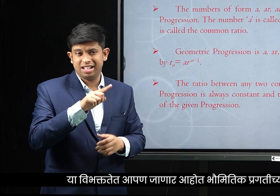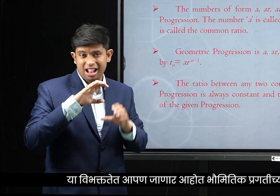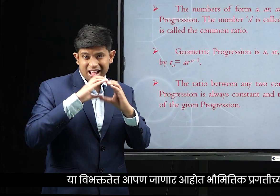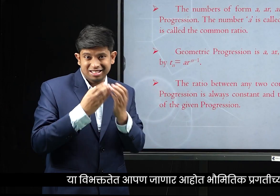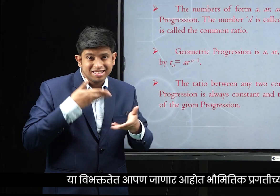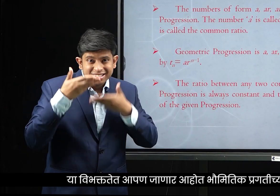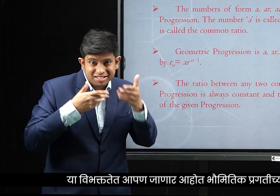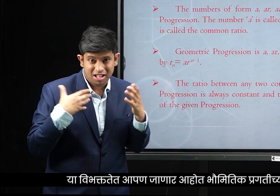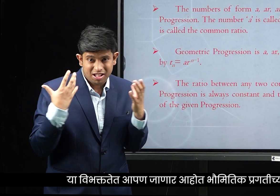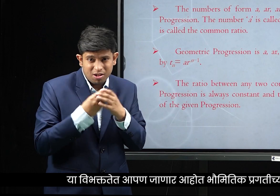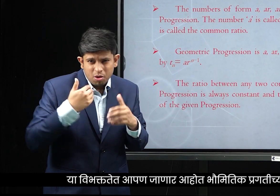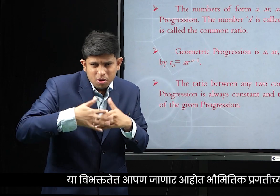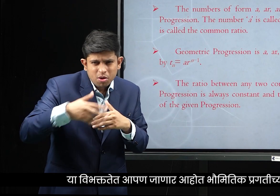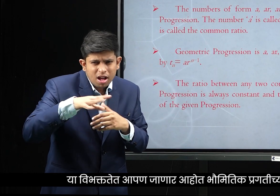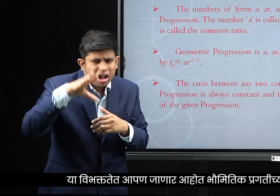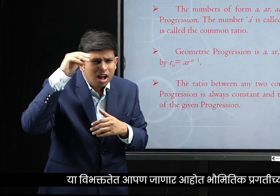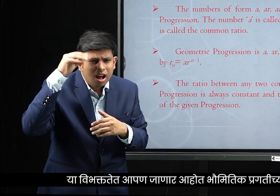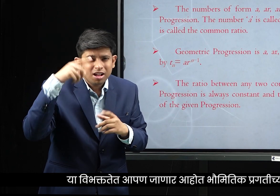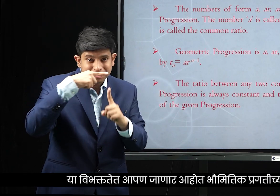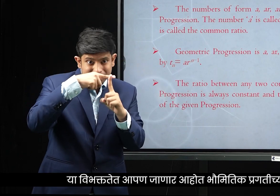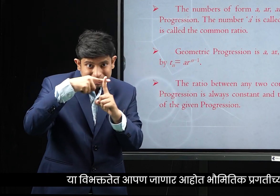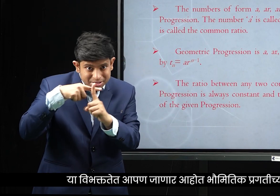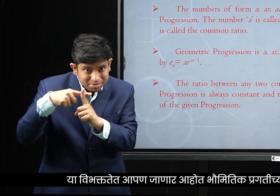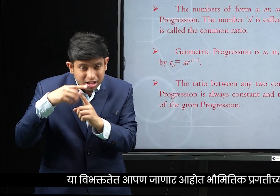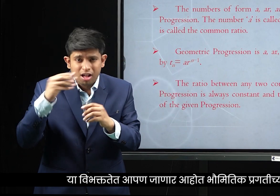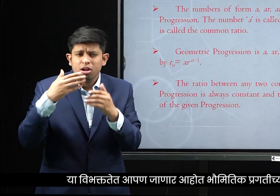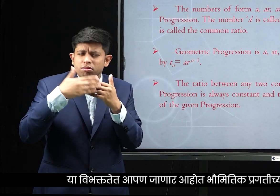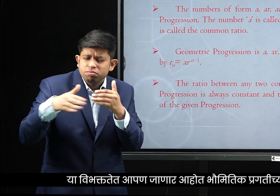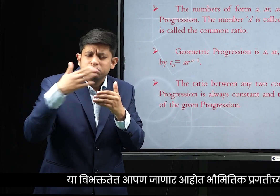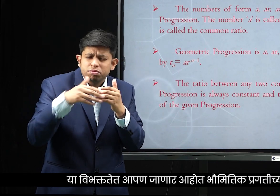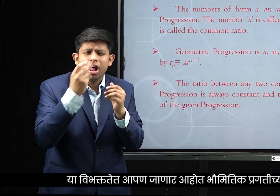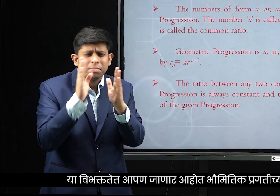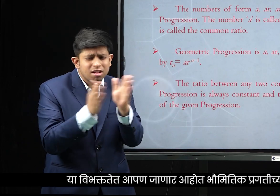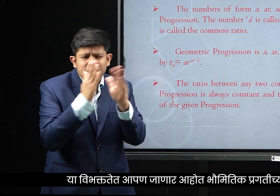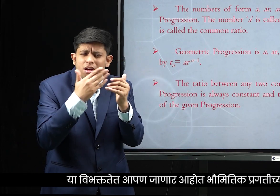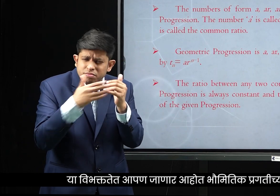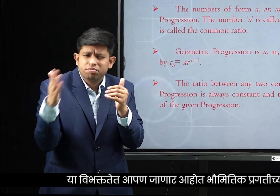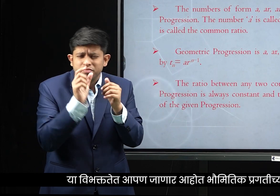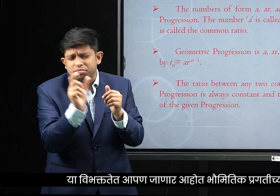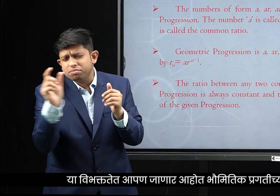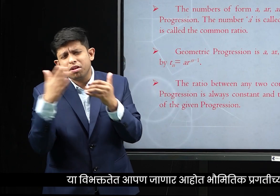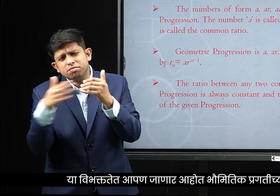या विभक्तीत आपण जाणार आहोत भौमितिक प्रगतीच्या अनंत अटींची बेरीज